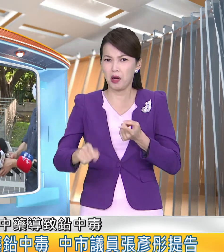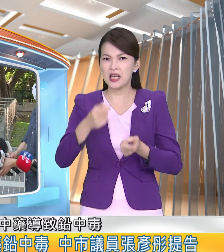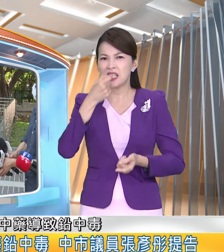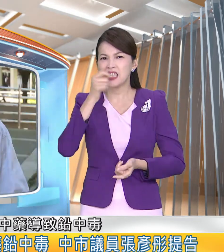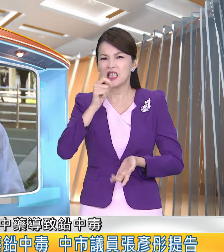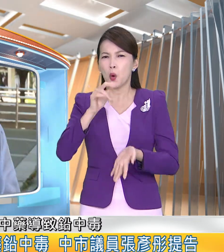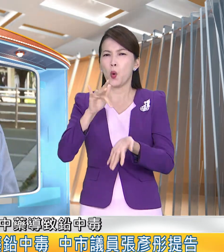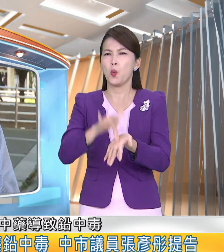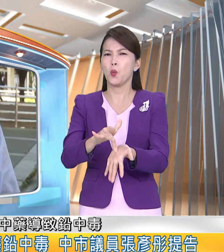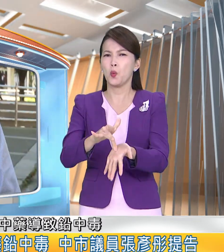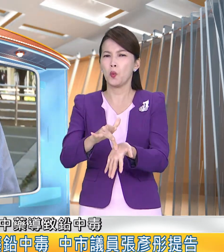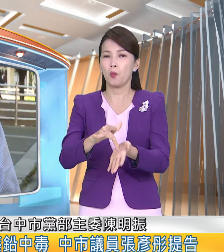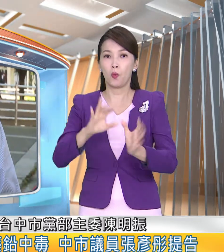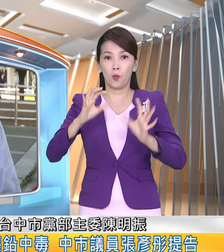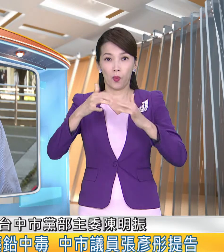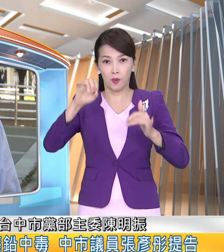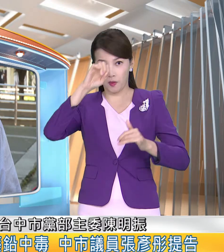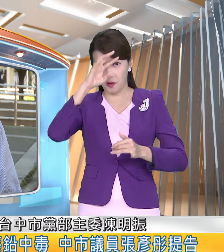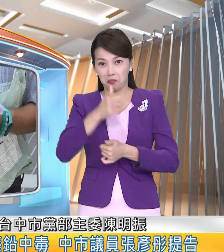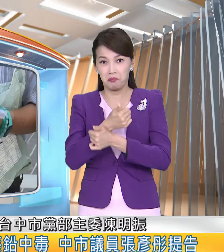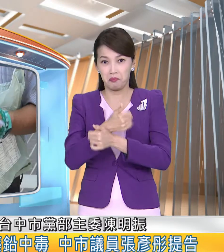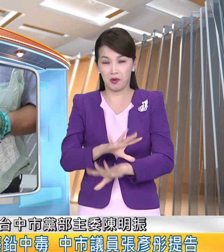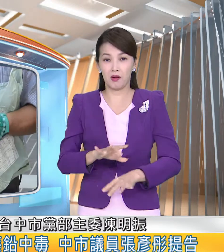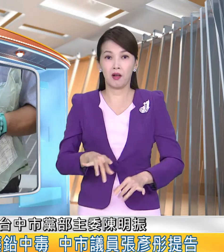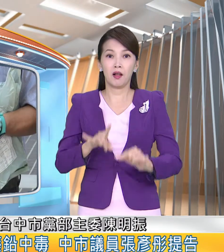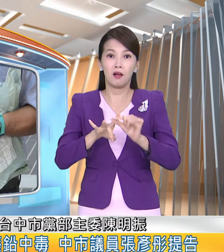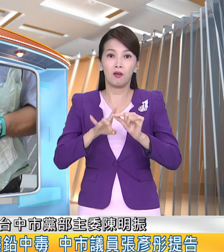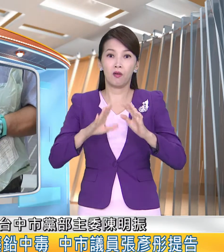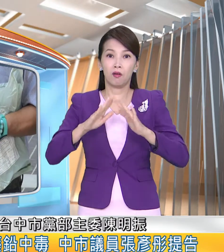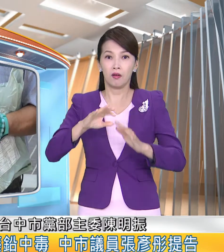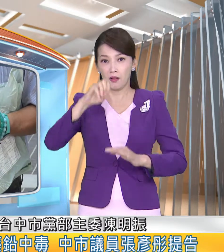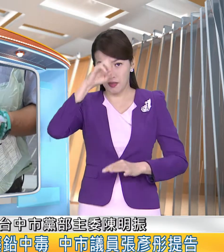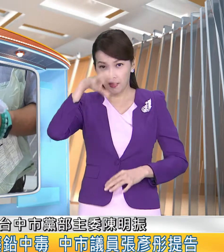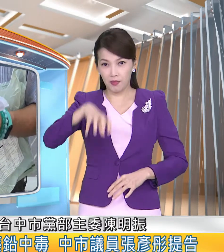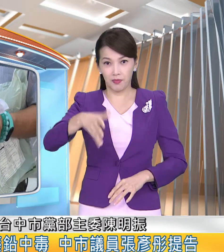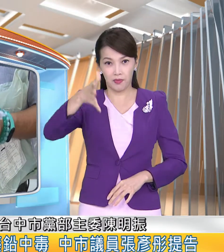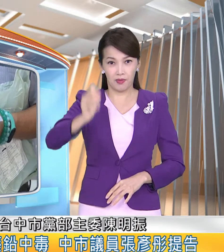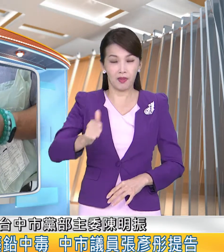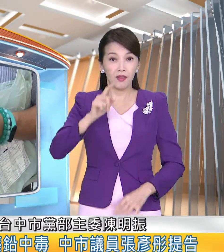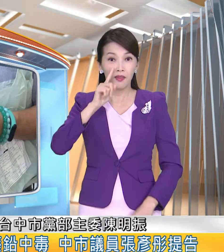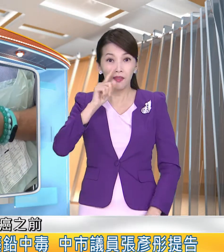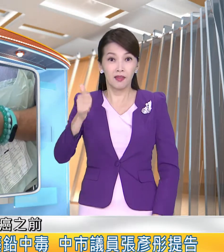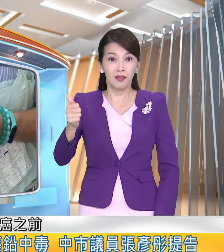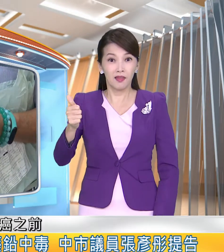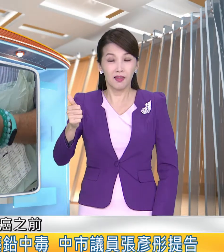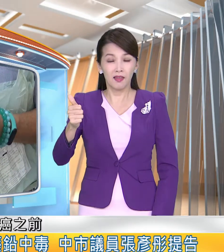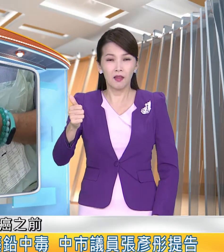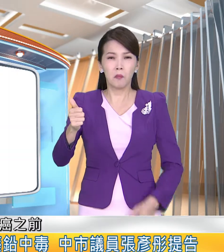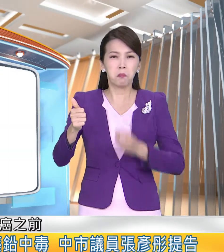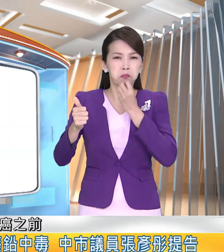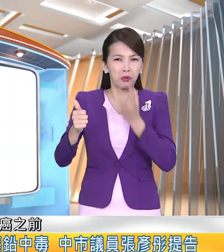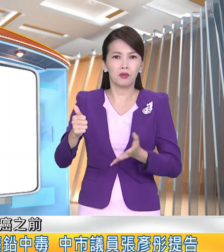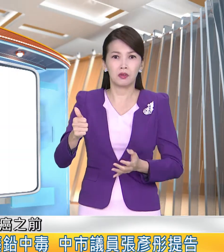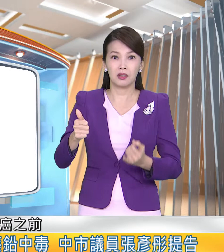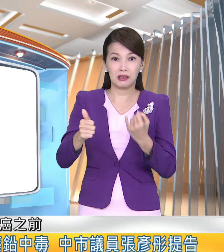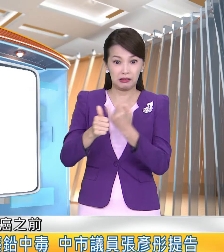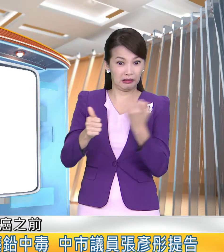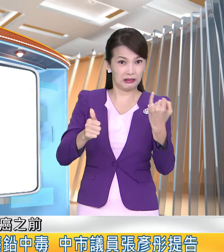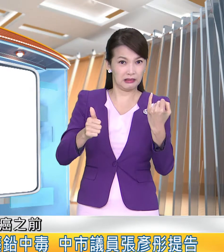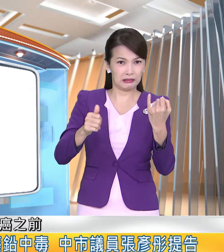铅中毒，而国民党的前台中市党部主委陈明正也说，妻子在罹癌之